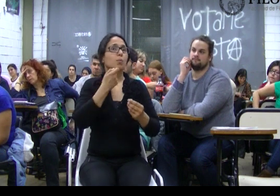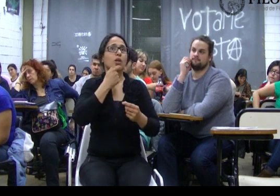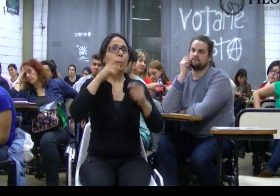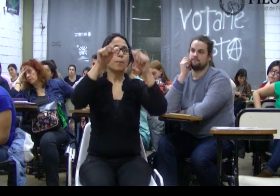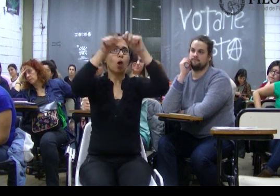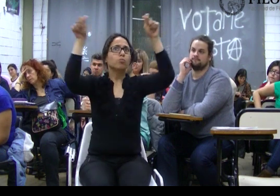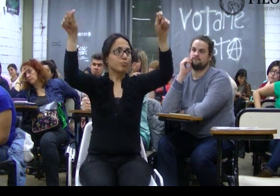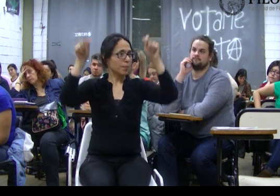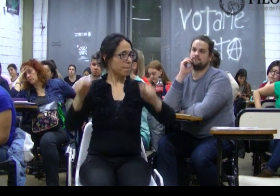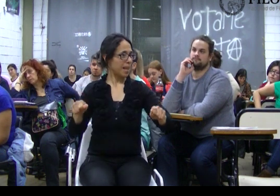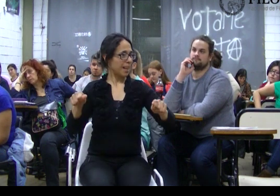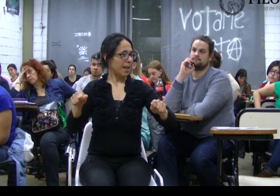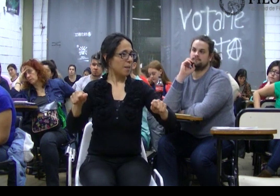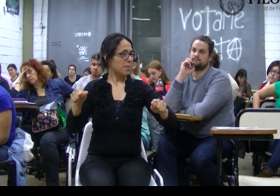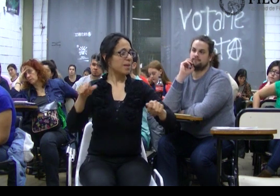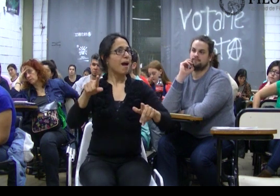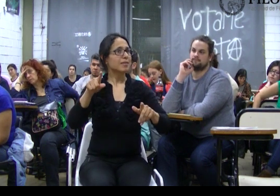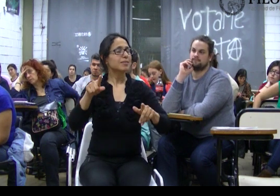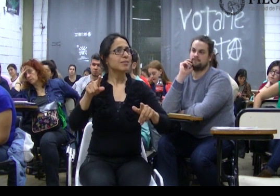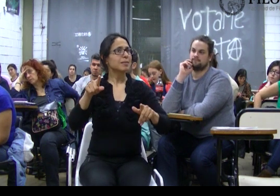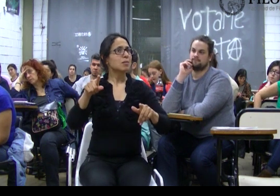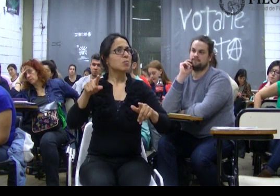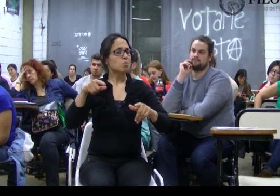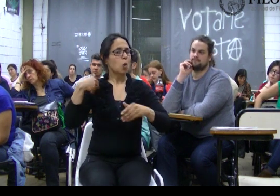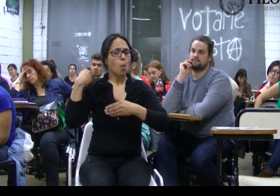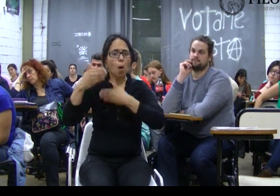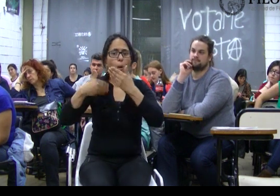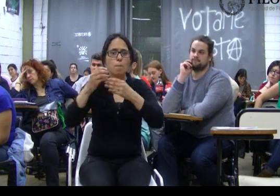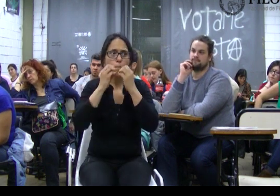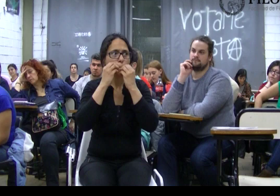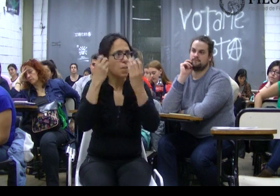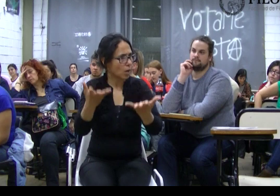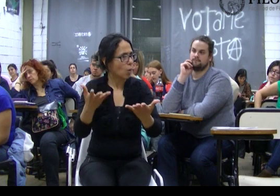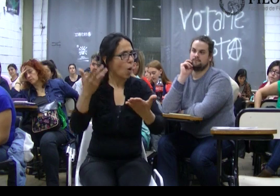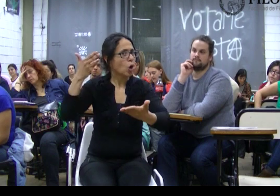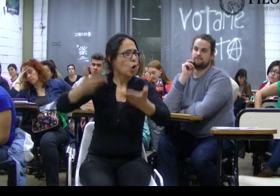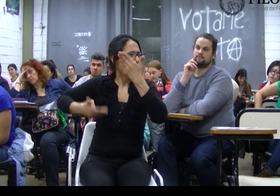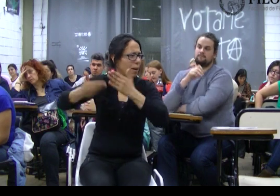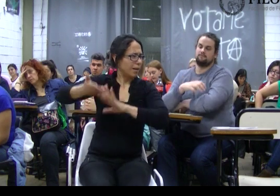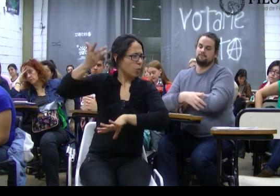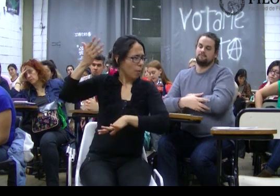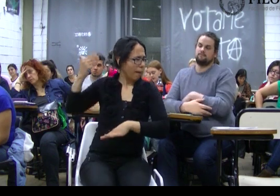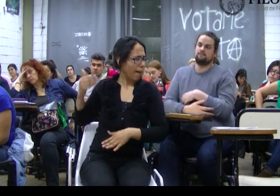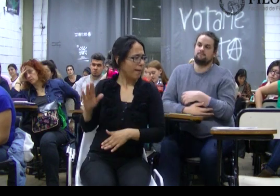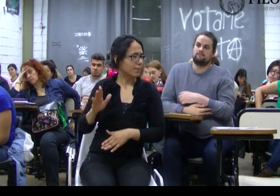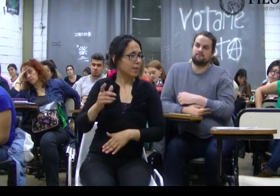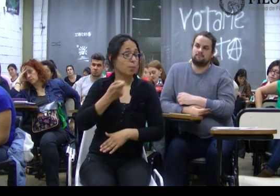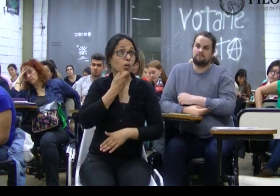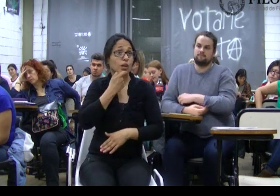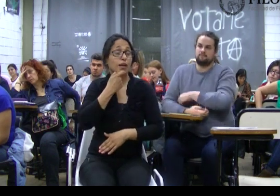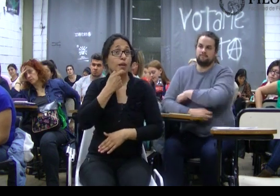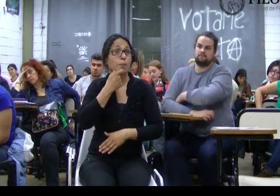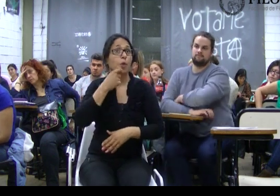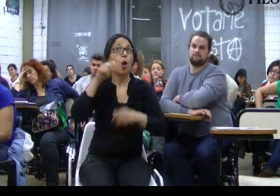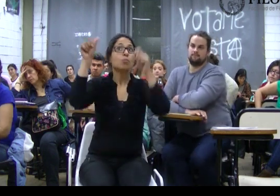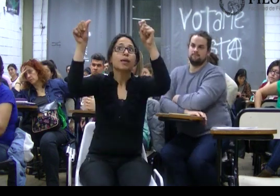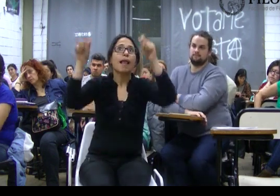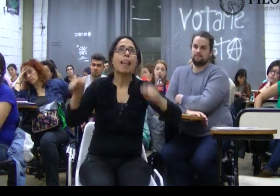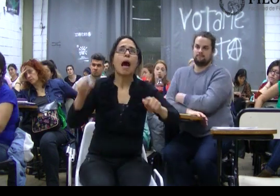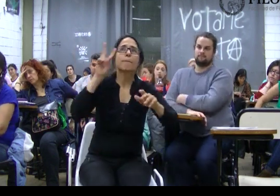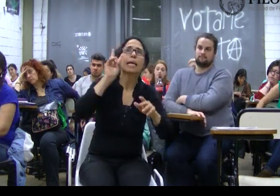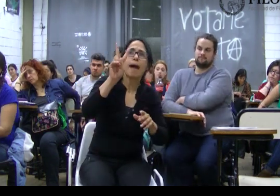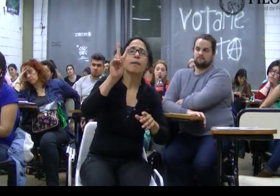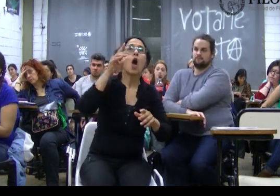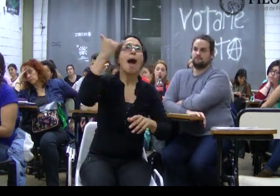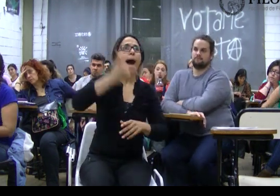láminas mejoraron mucho respecto de las láminas de materiales anteriores. Tenemos personas con discapacidad